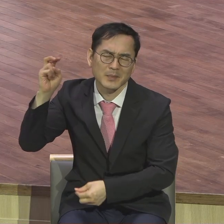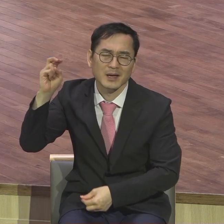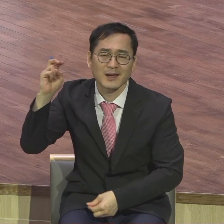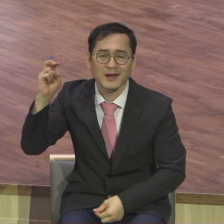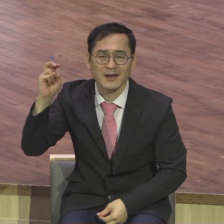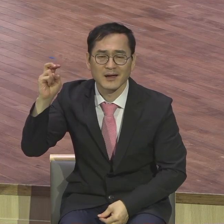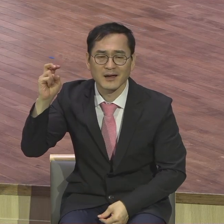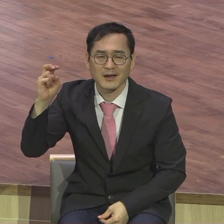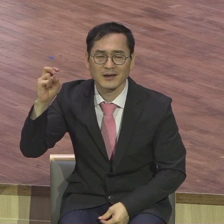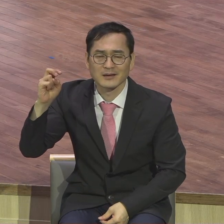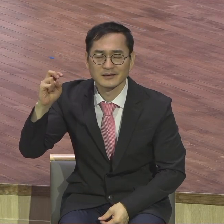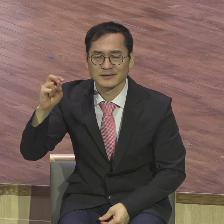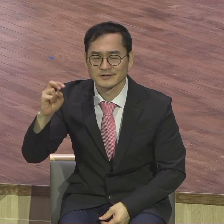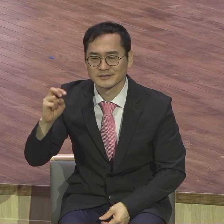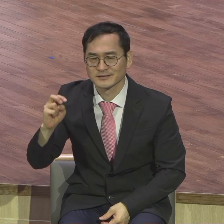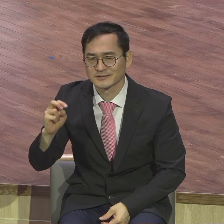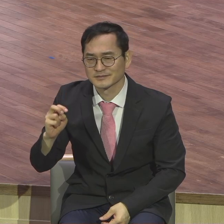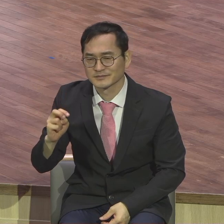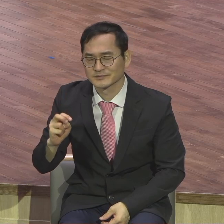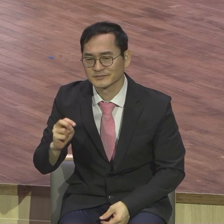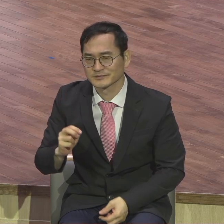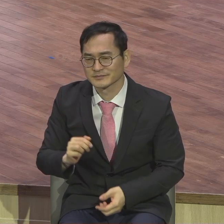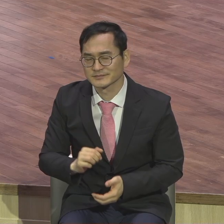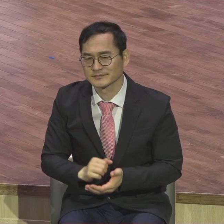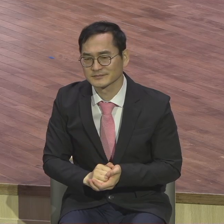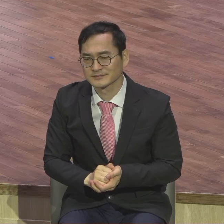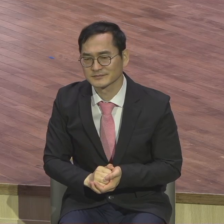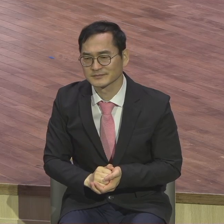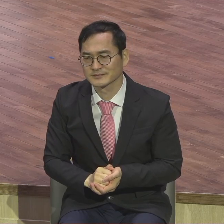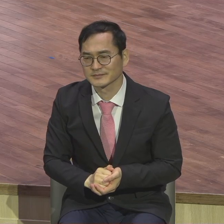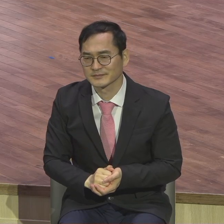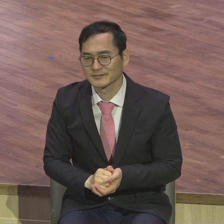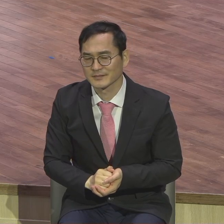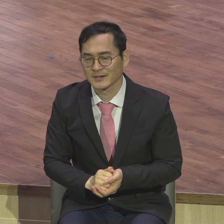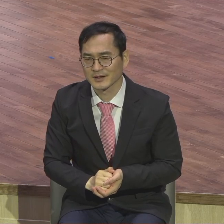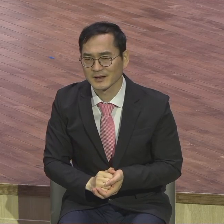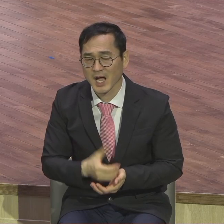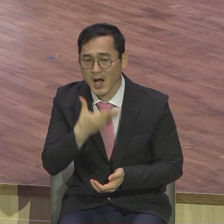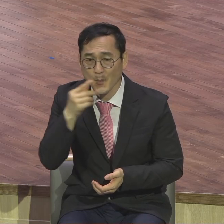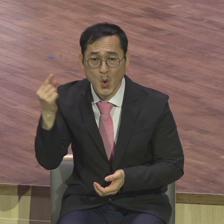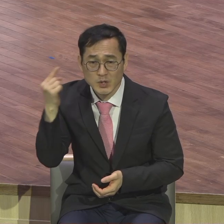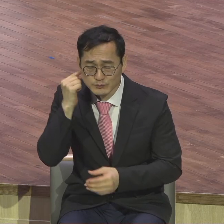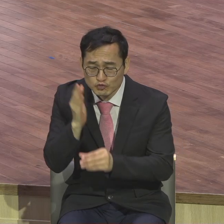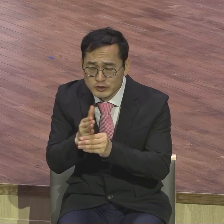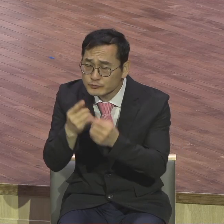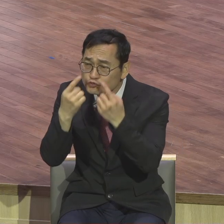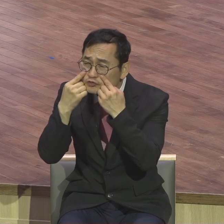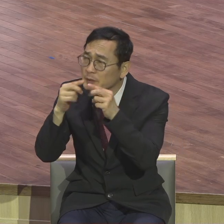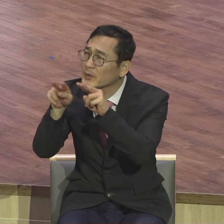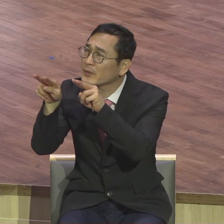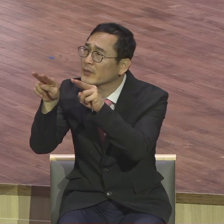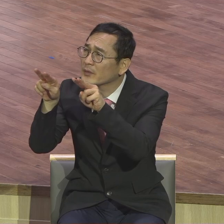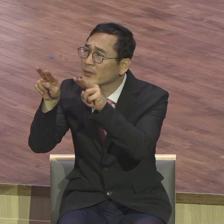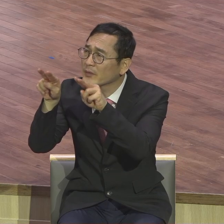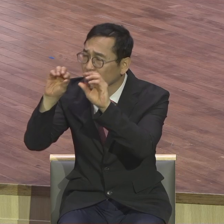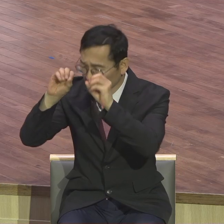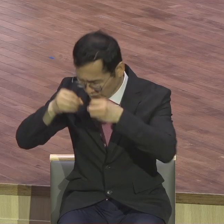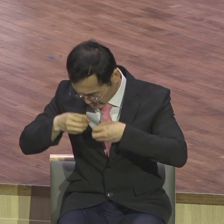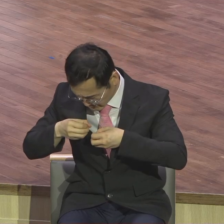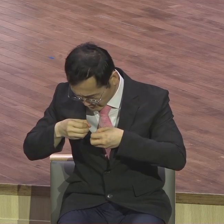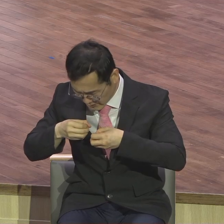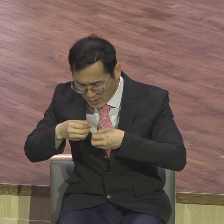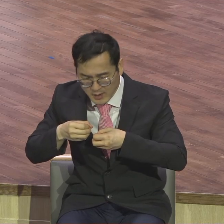복음 안에서 자기를 본 자는 복음으로 세상을 보게 되었습니다. 복음 안에서